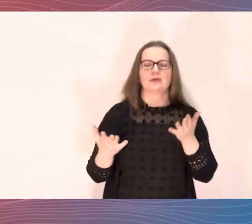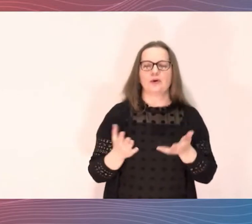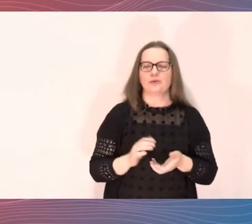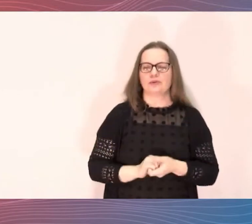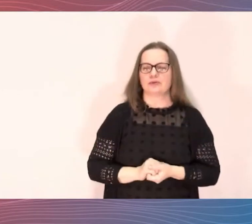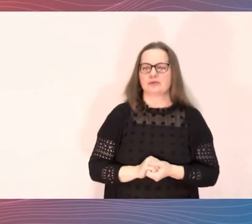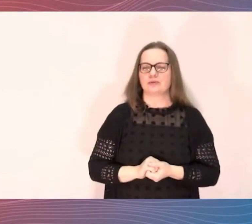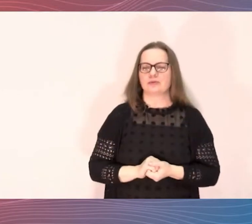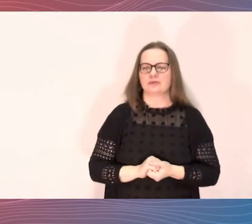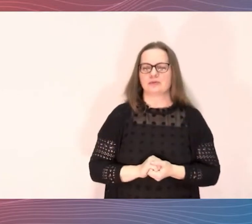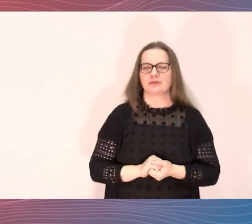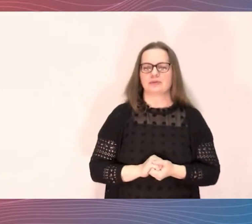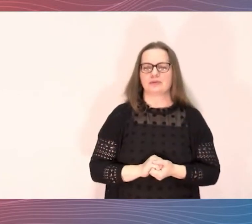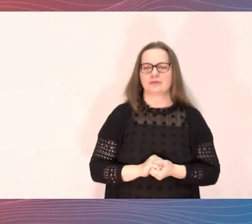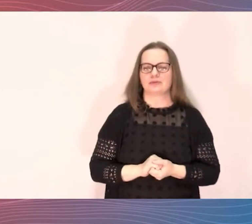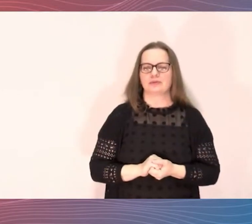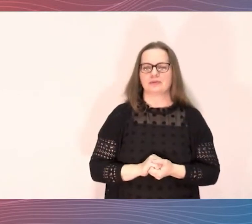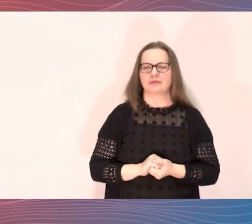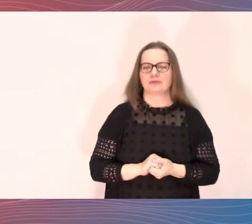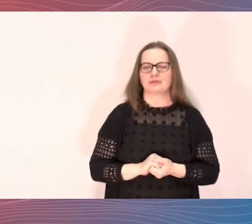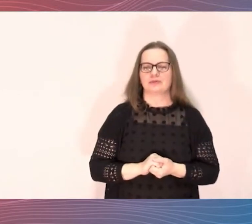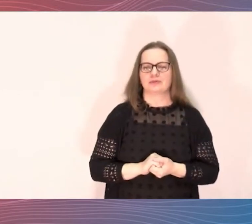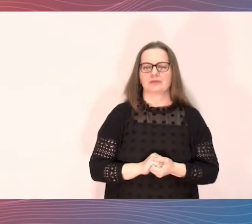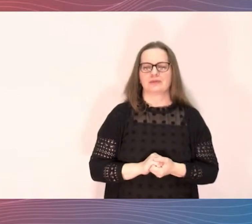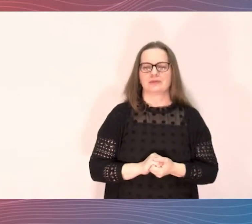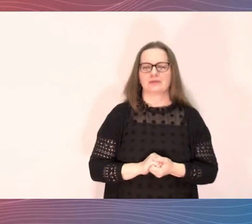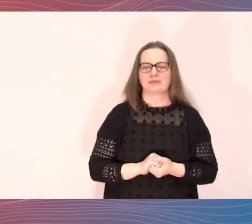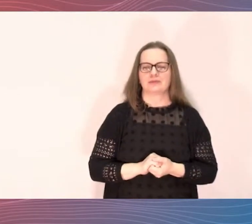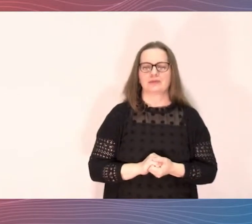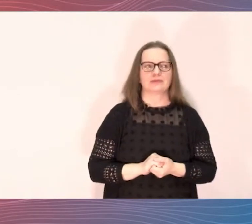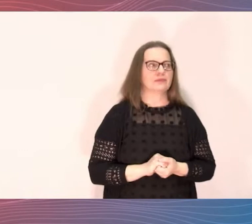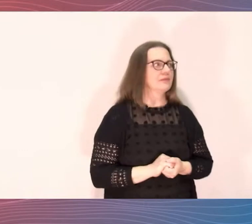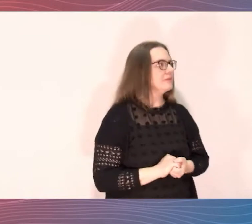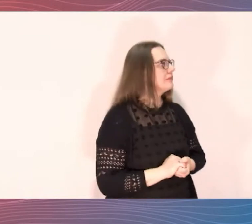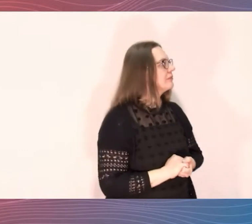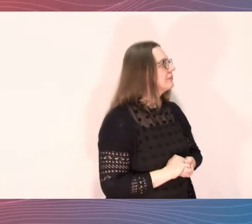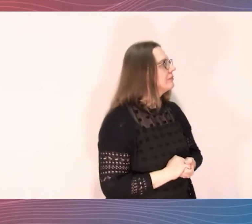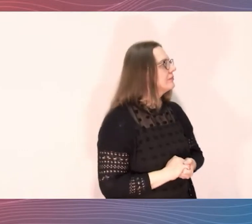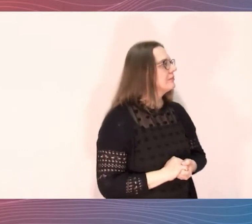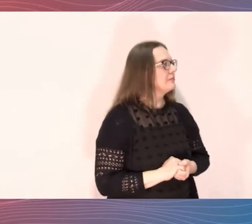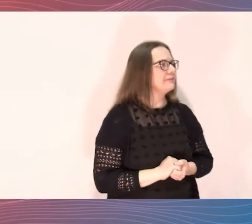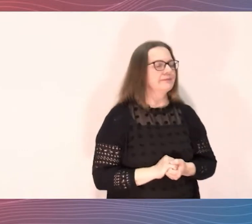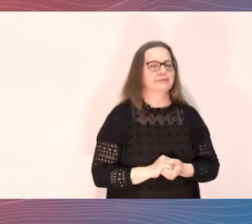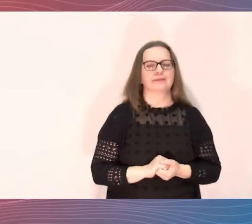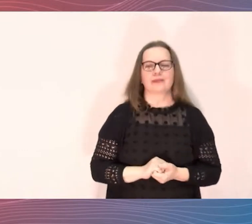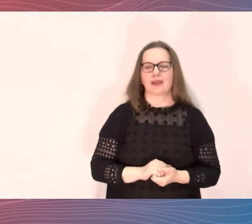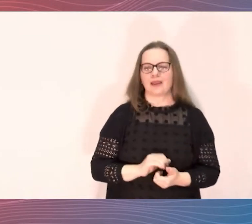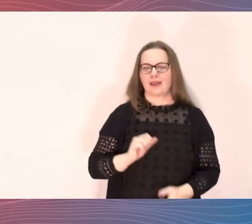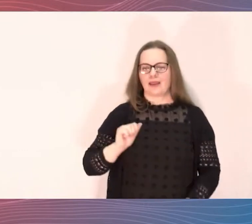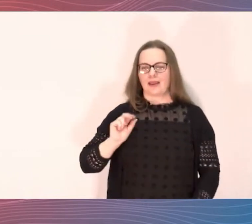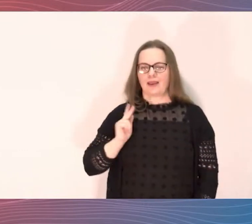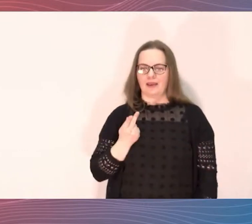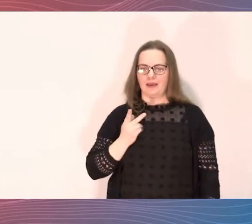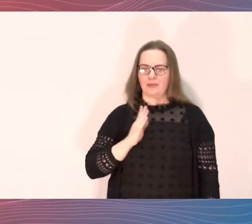28:10. A vontade de Deus, irmãos, isso eu tenho que ler, Hebreus 2.